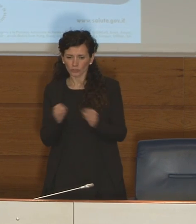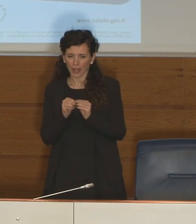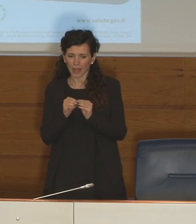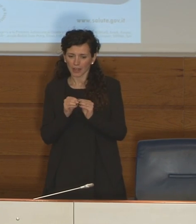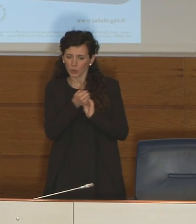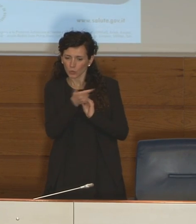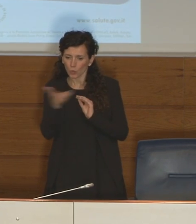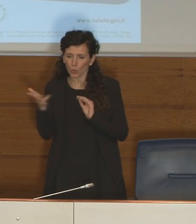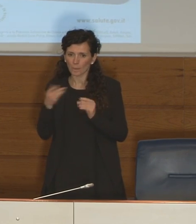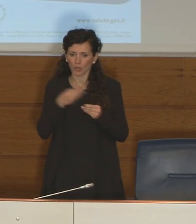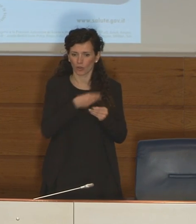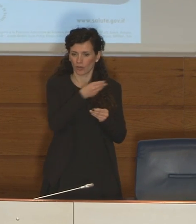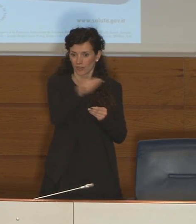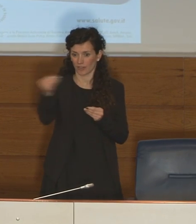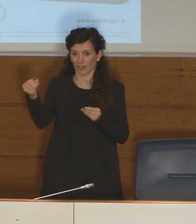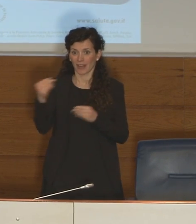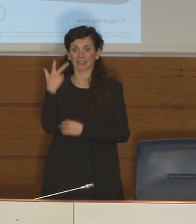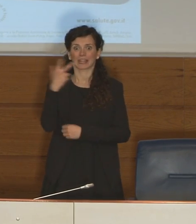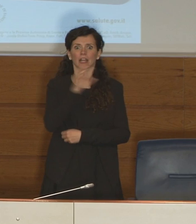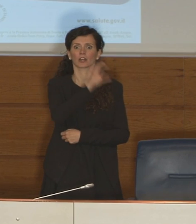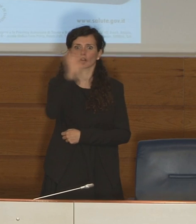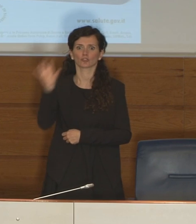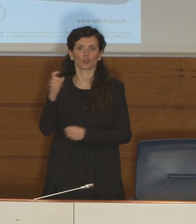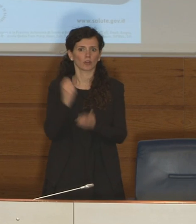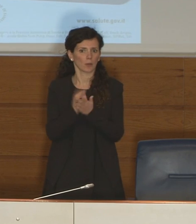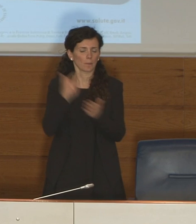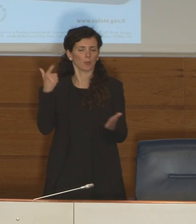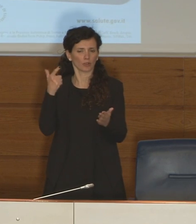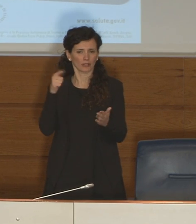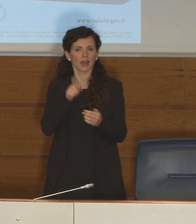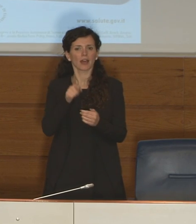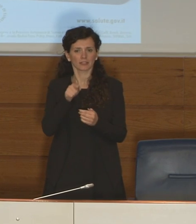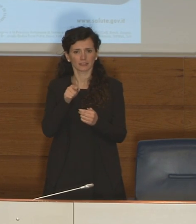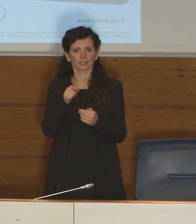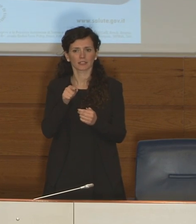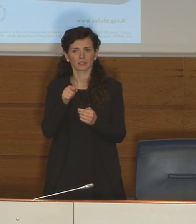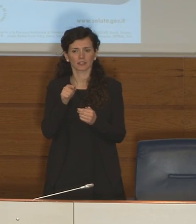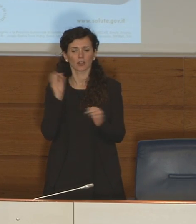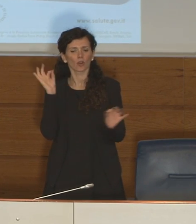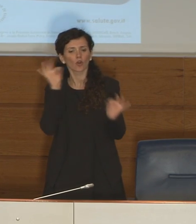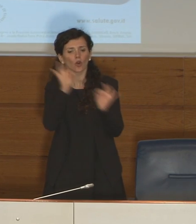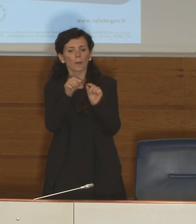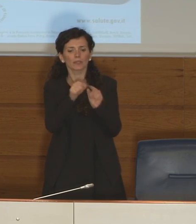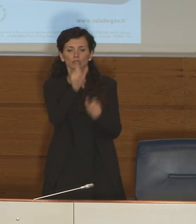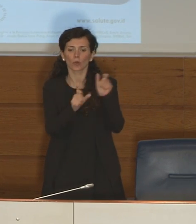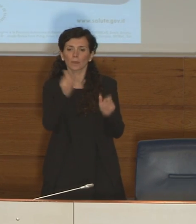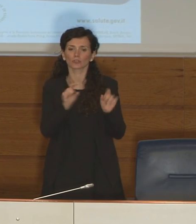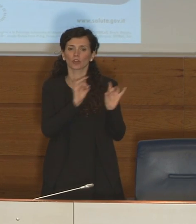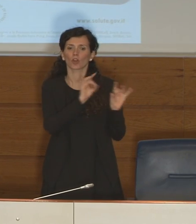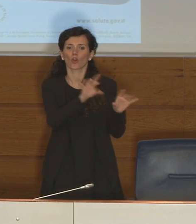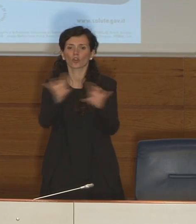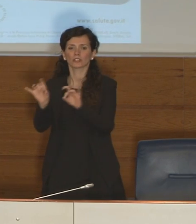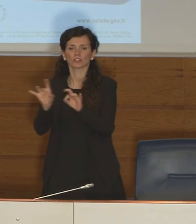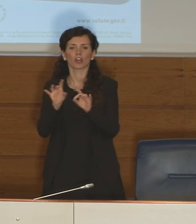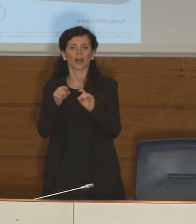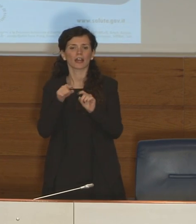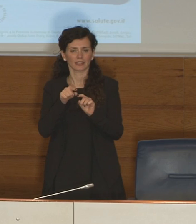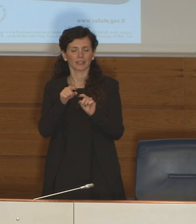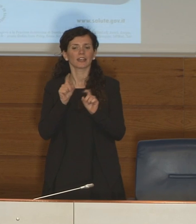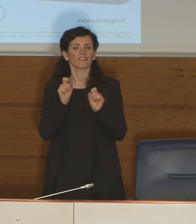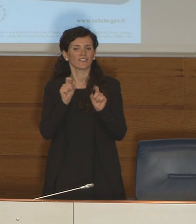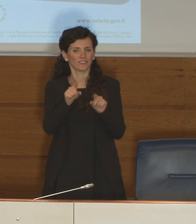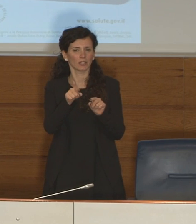numero nelle tre regioni più importante delle persone colpite contagiate dal virus sono